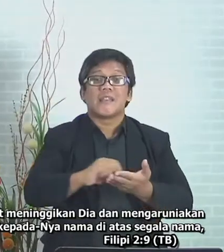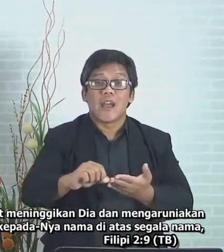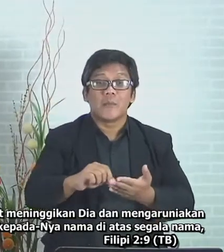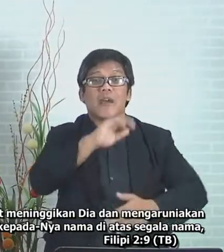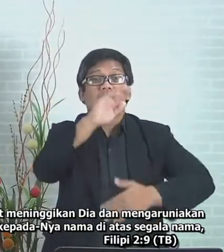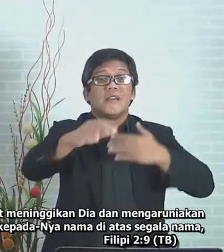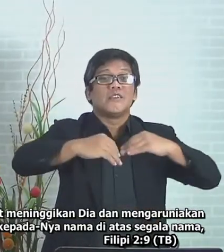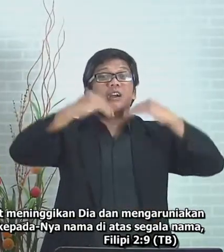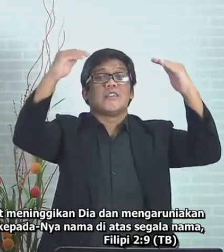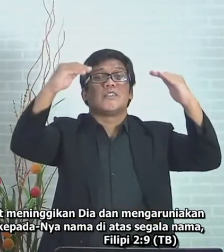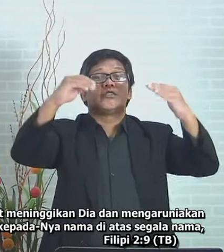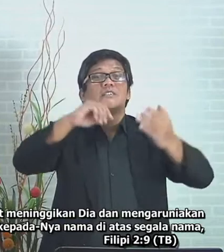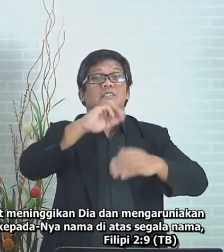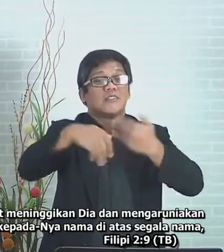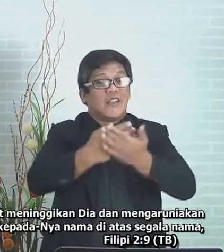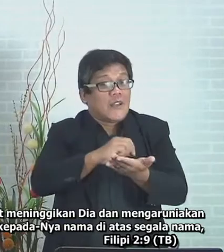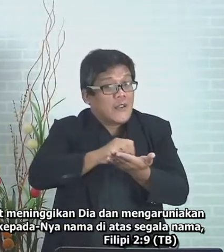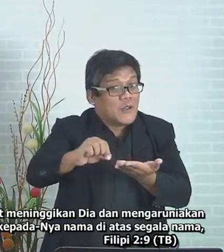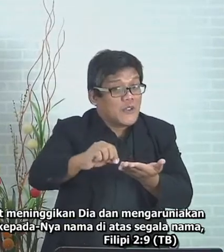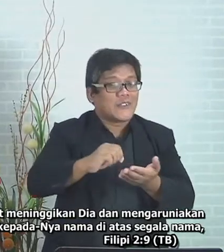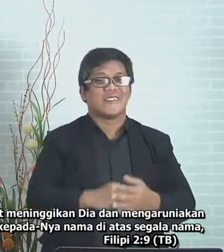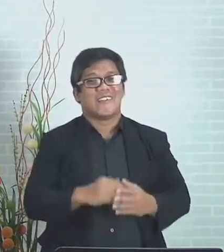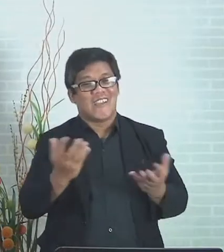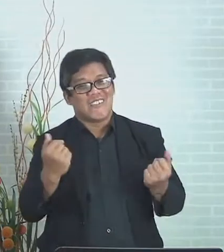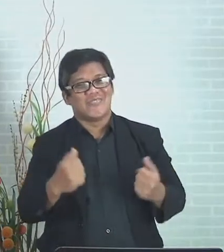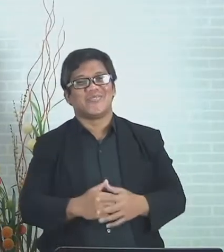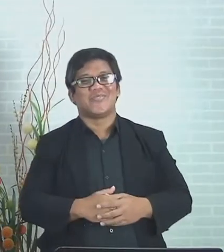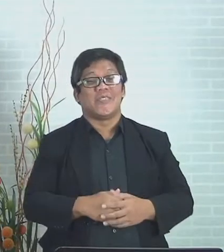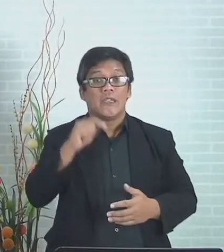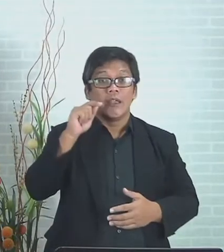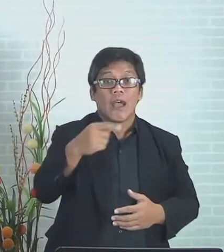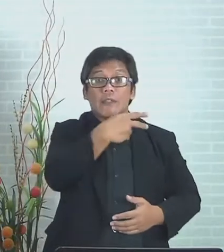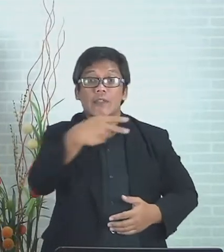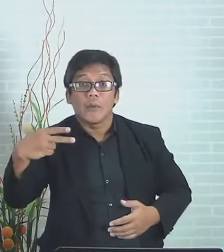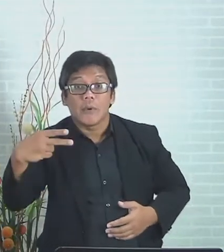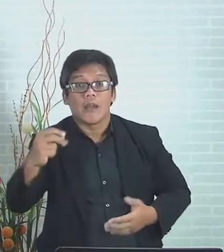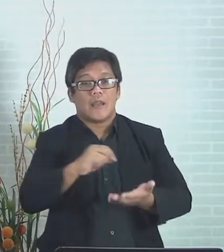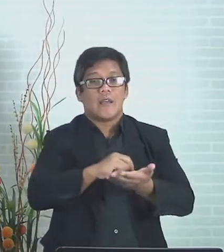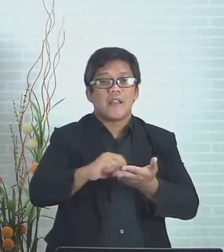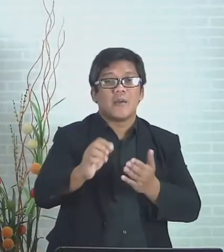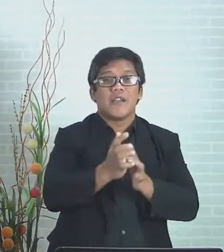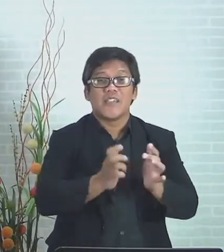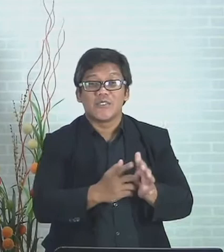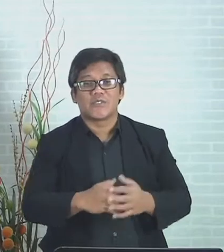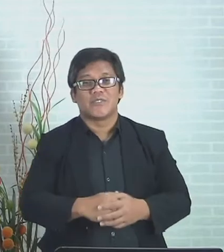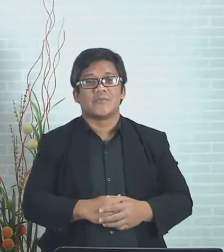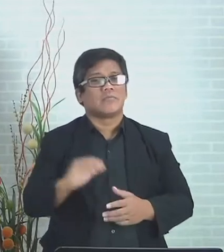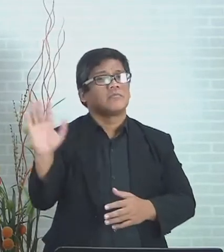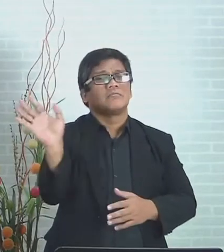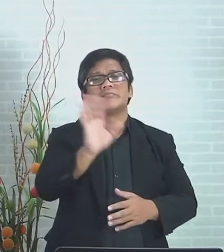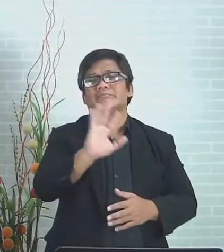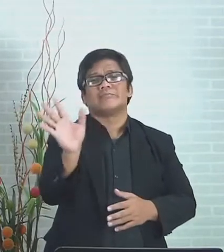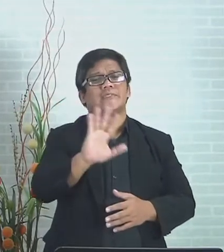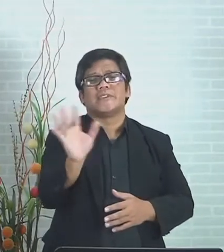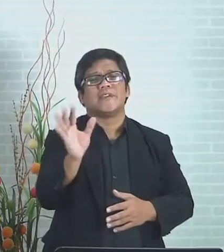di atas segala nama nah ini berarti bahwa nama Yesus itu adalah tidak